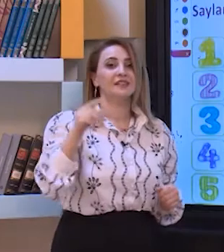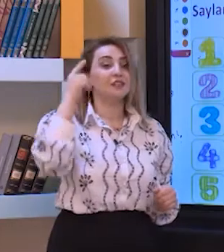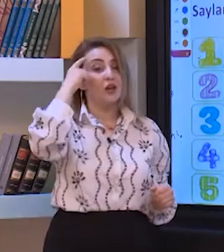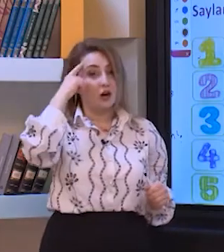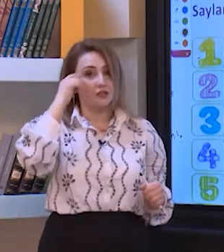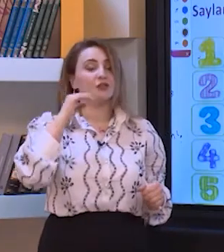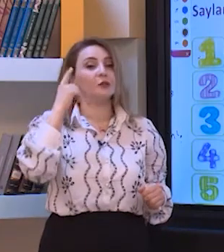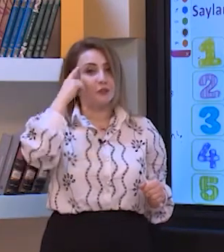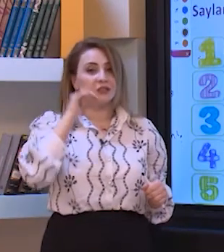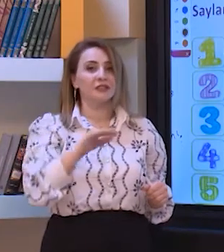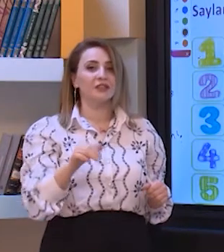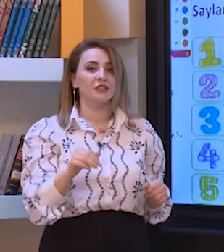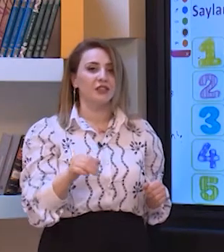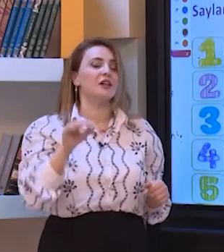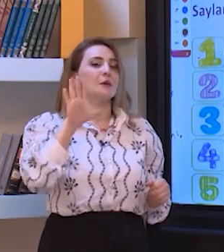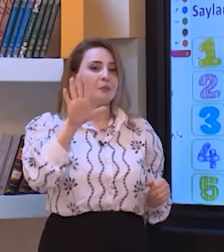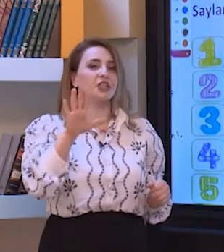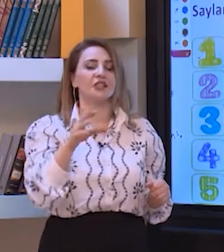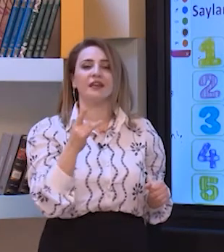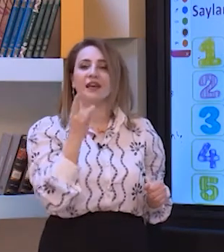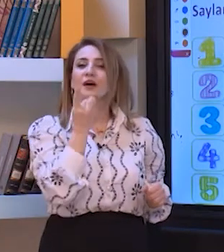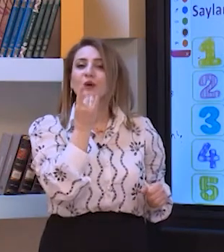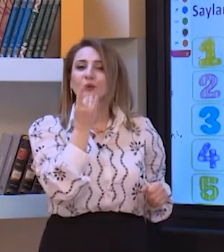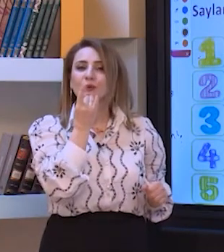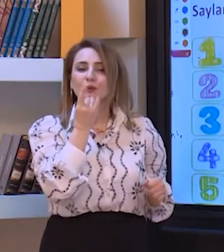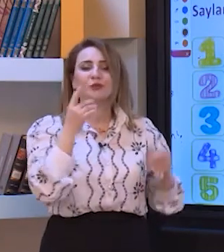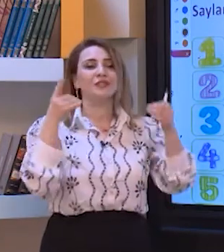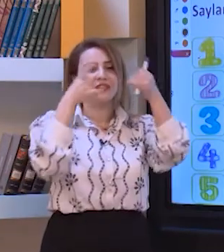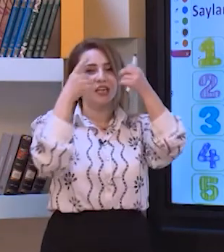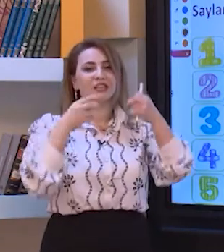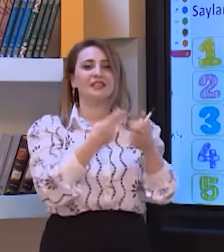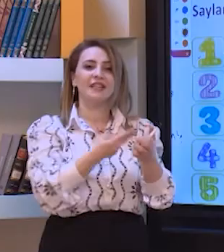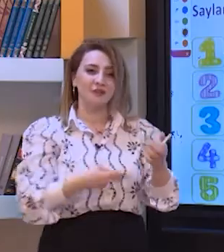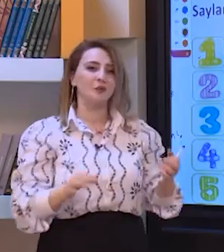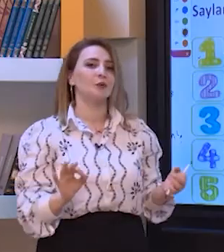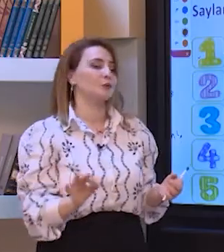Siz artıq bilirsiniz ki, 5 dənə ulduz şəkli təsvir olunub.